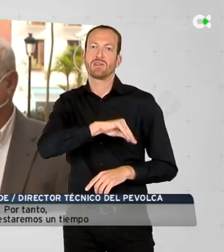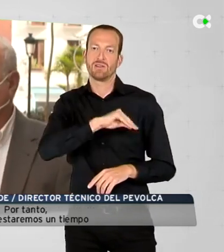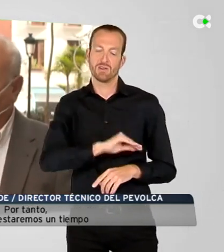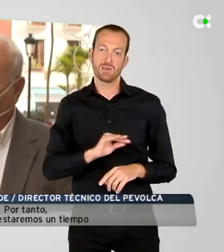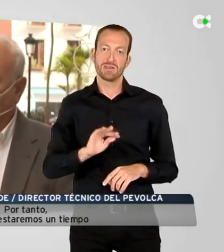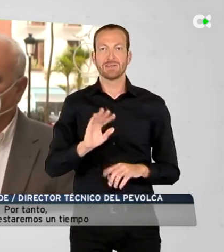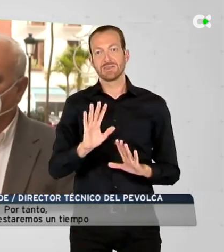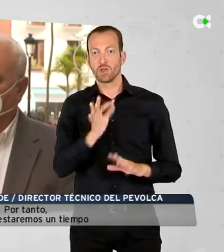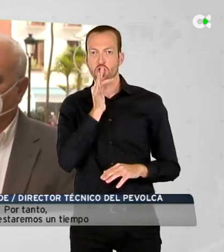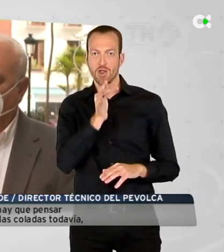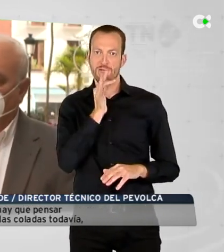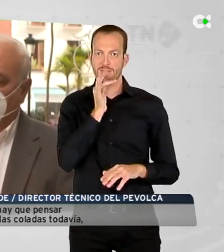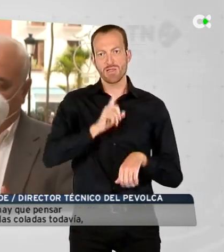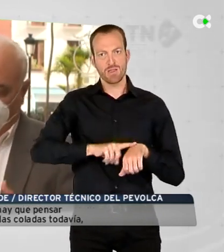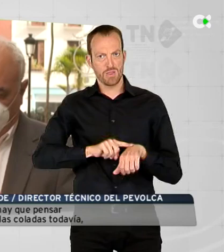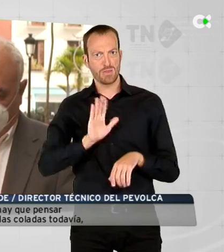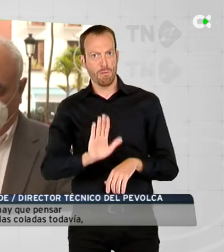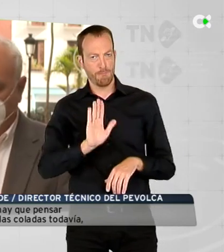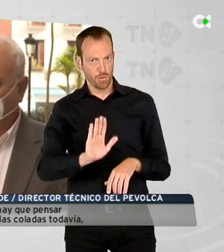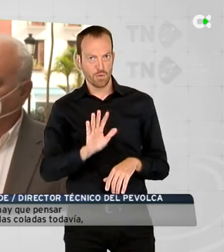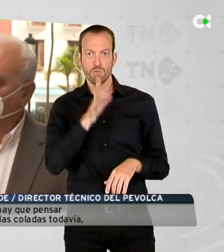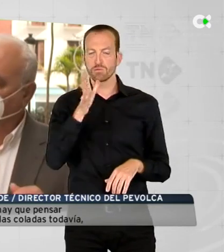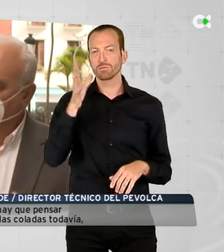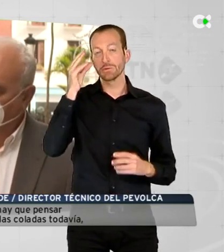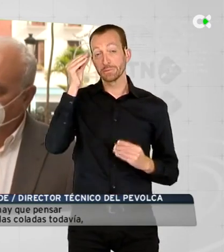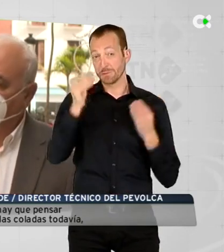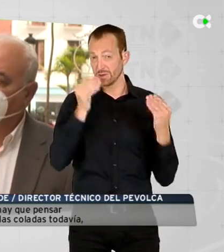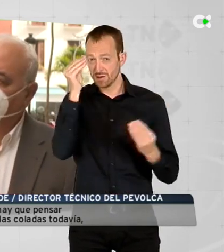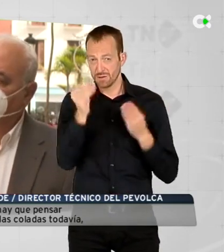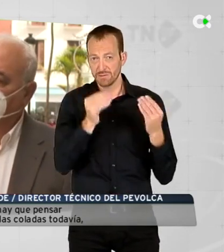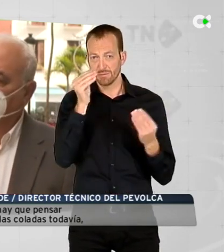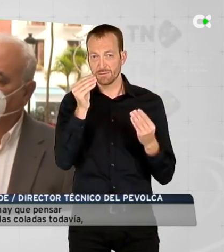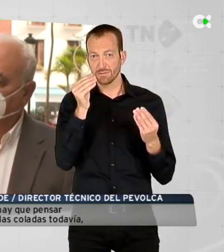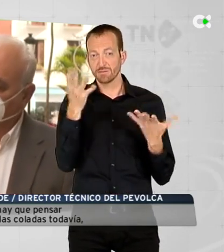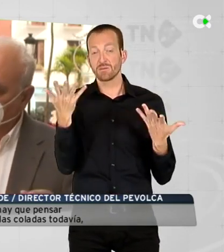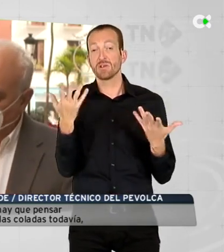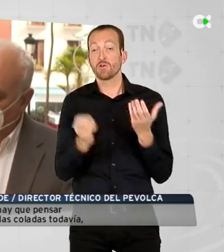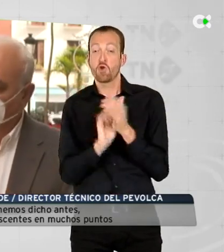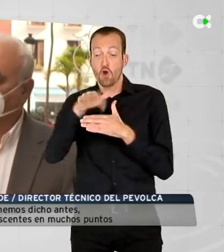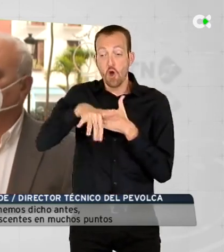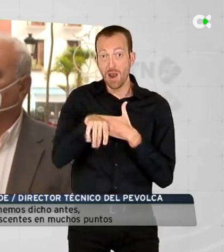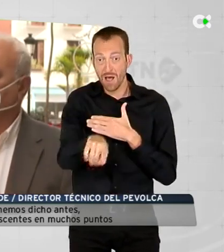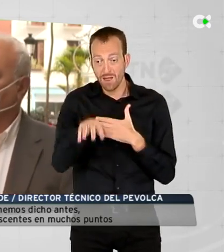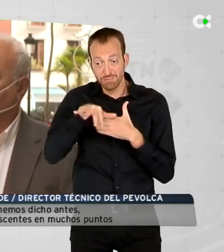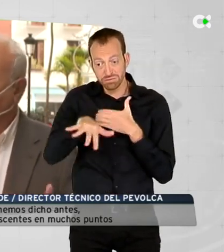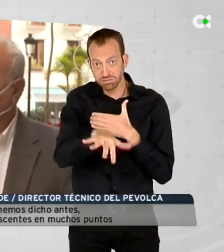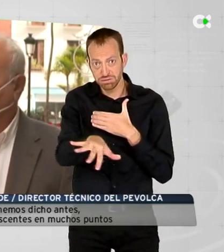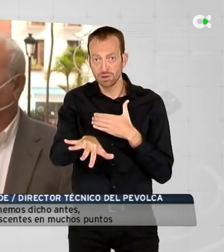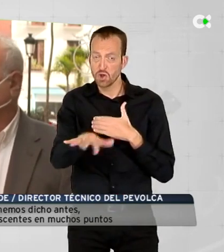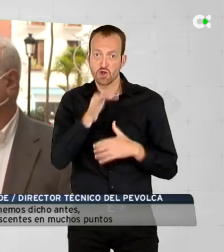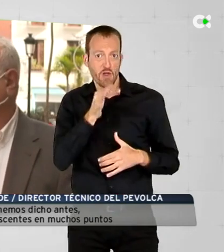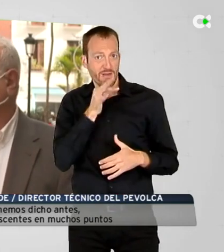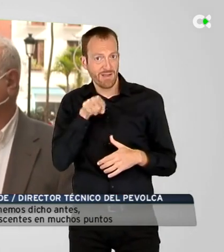todavía ahí estaremos un tiempo. Hay que pensar en que las coladas todavía, como hemos dicho antes,